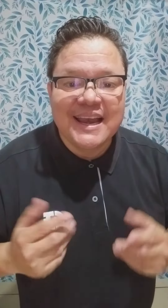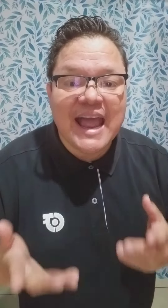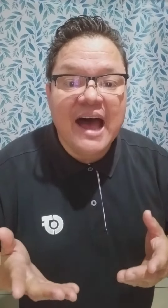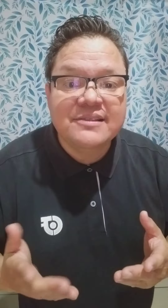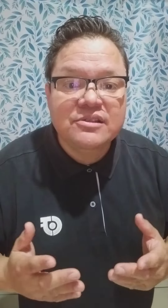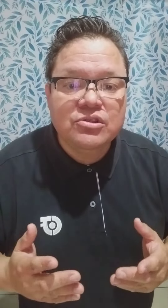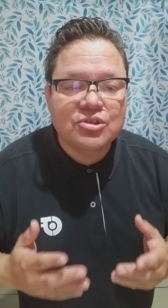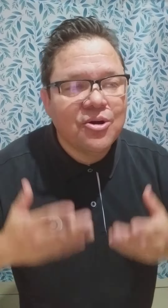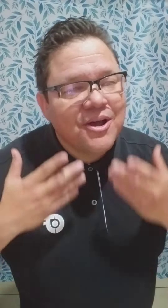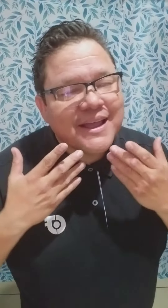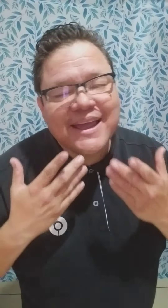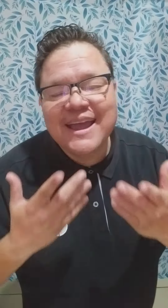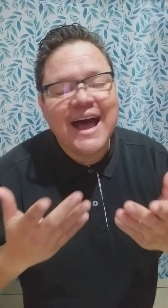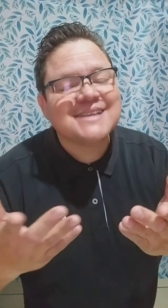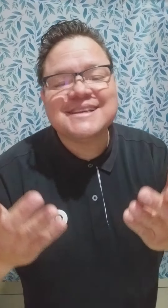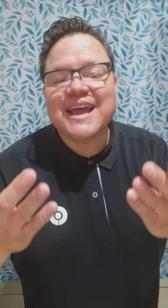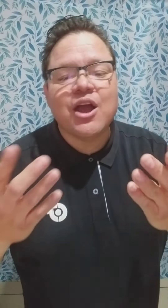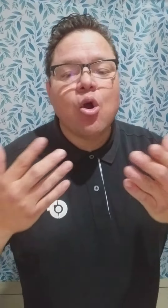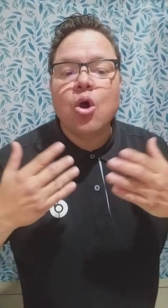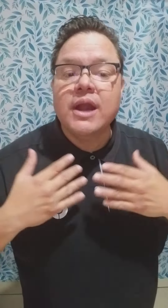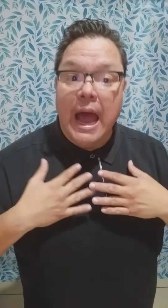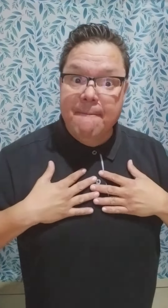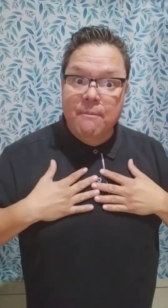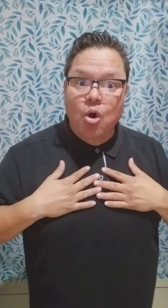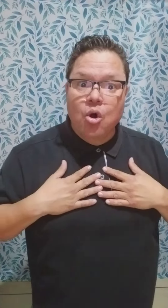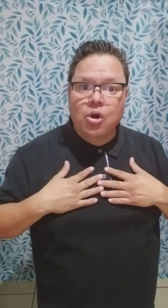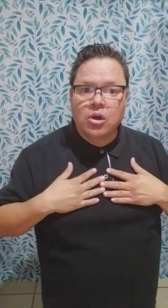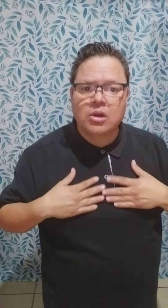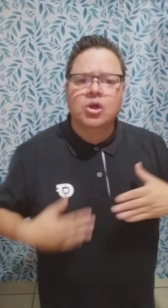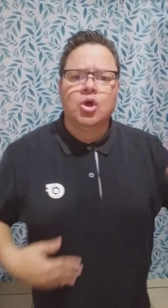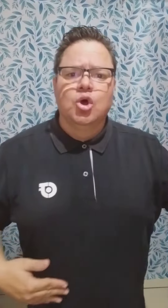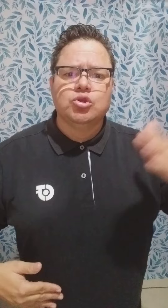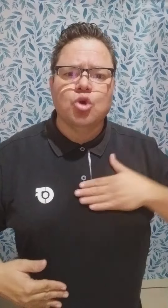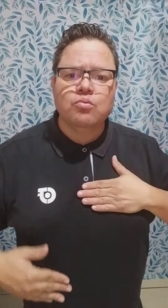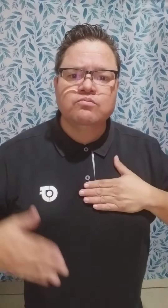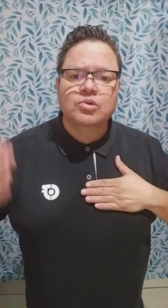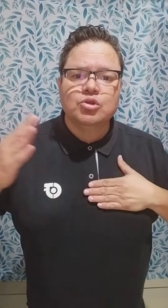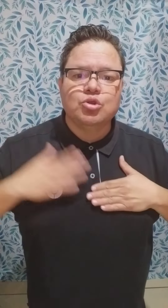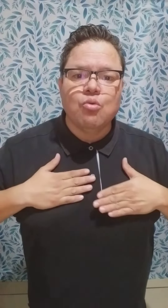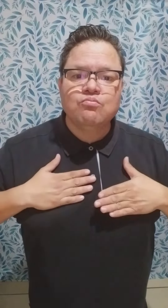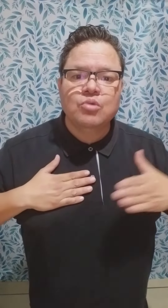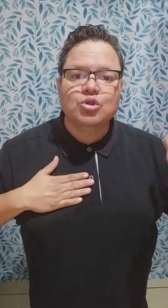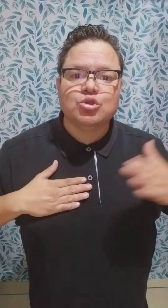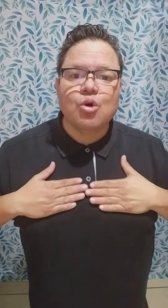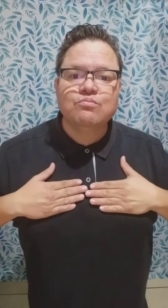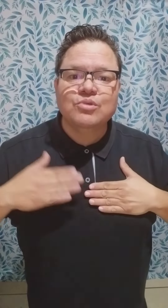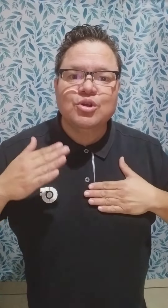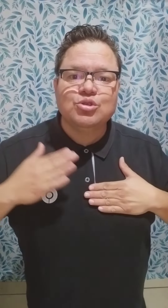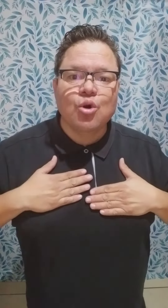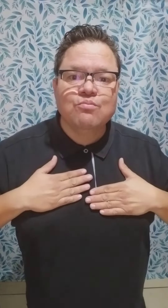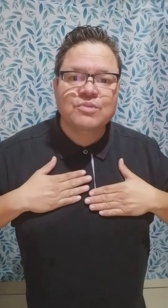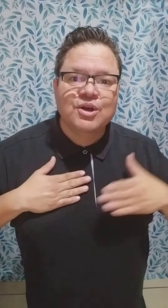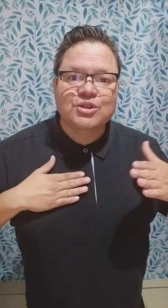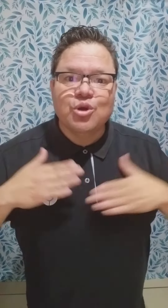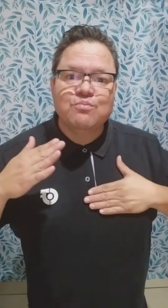canto que hace con amor tun tun tun tun tun tun